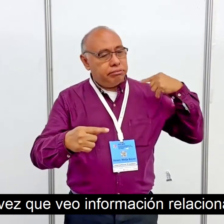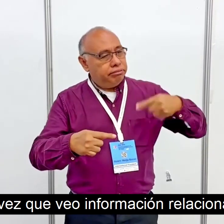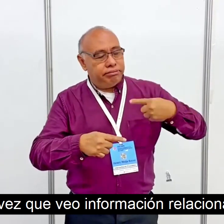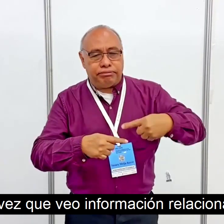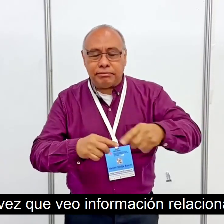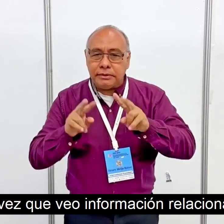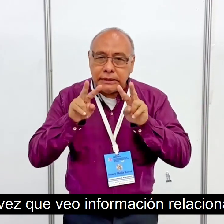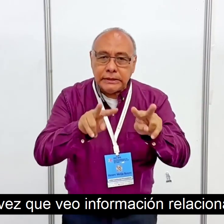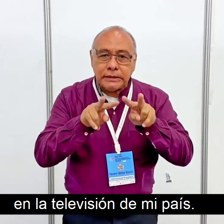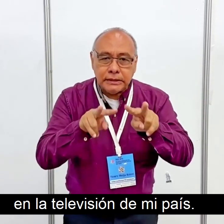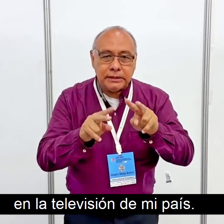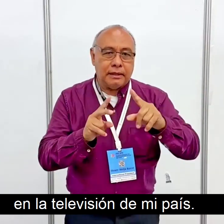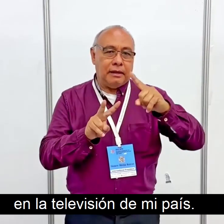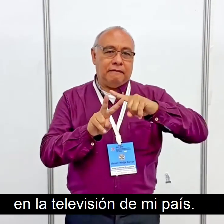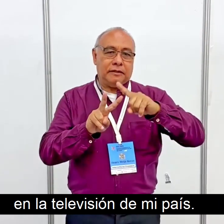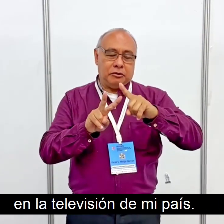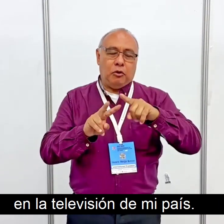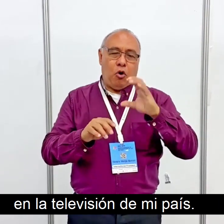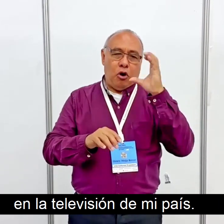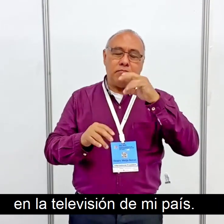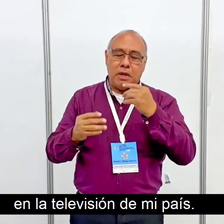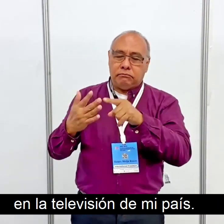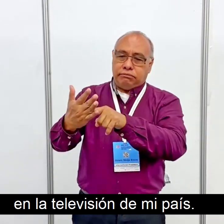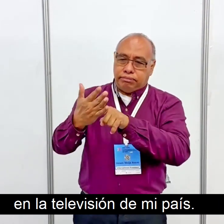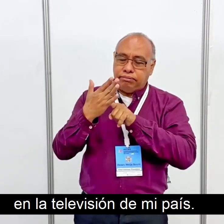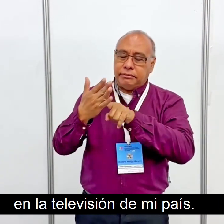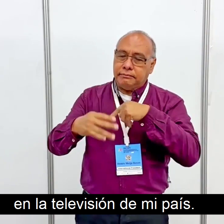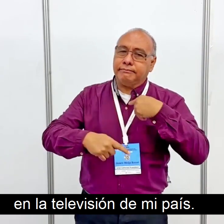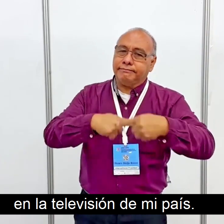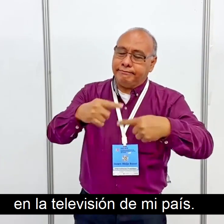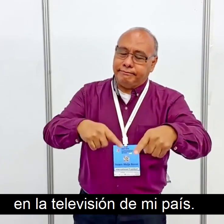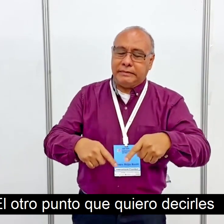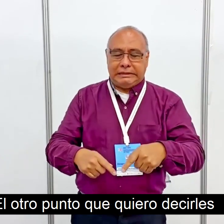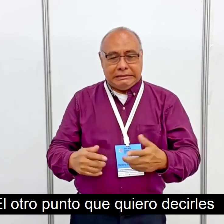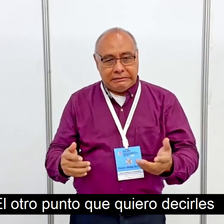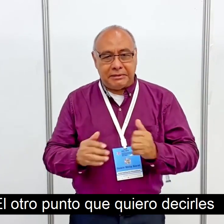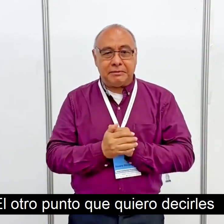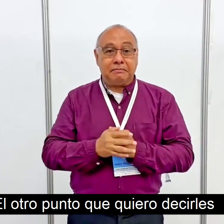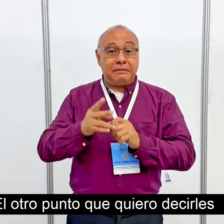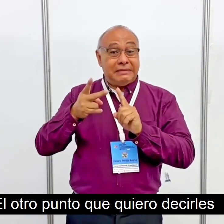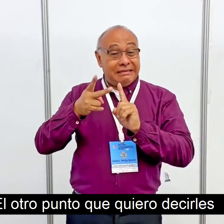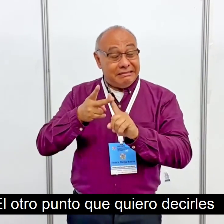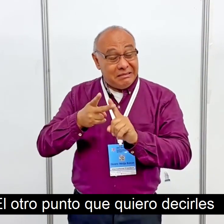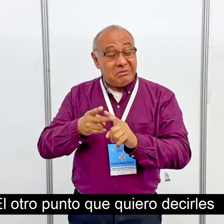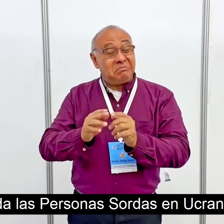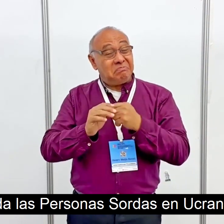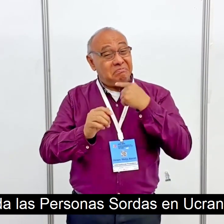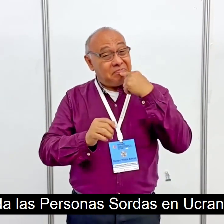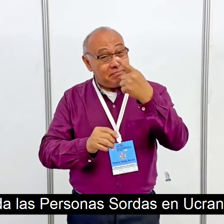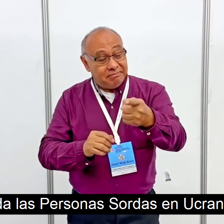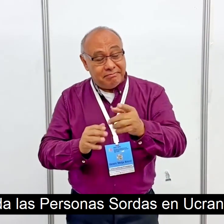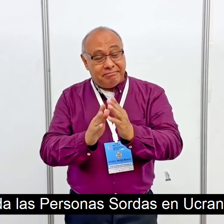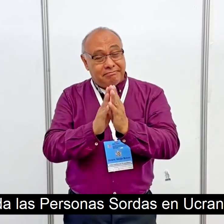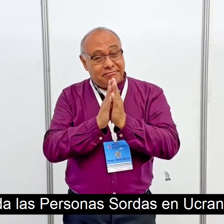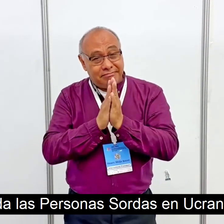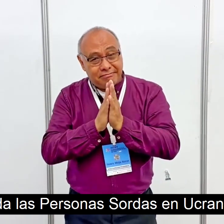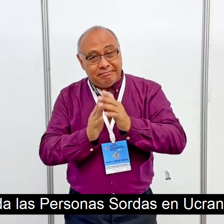información relacionada a la televisión de mi país. El otro punto que quiero decirles a todas las personas sordas en